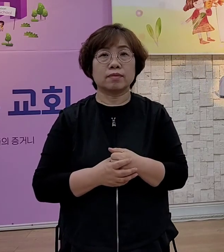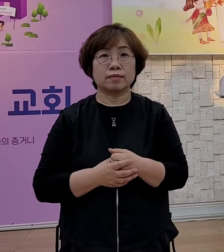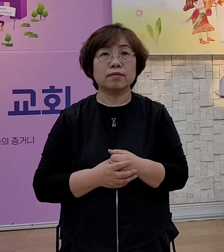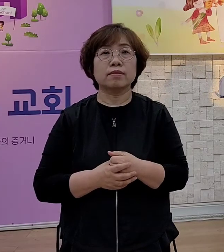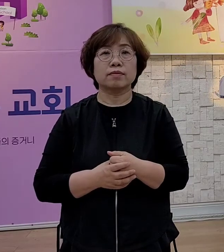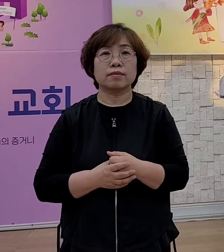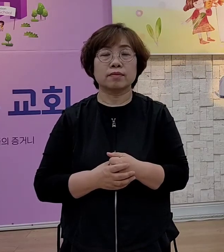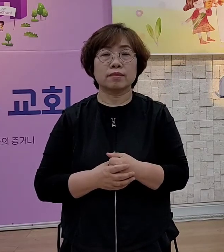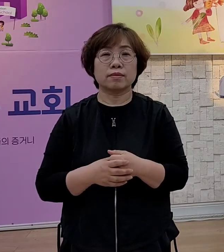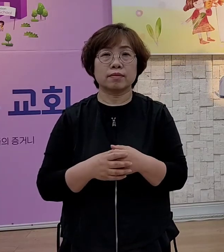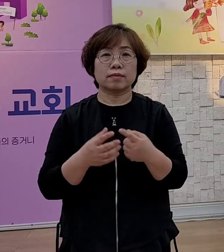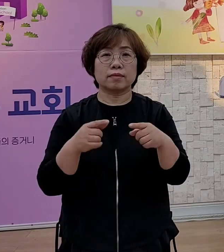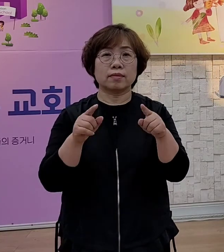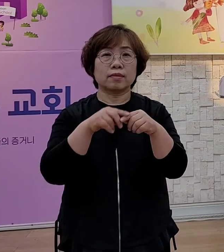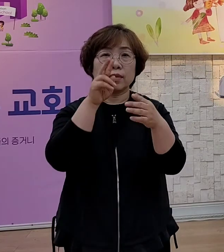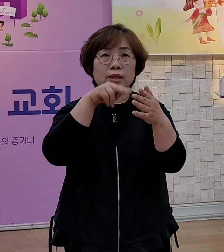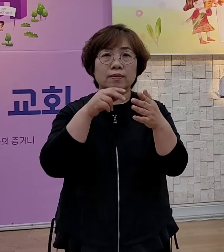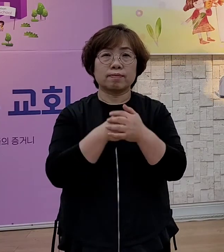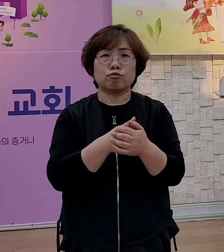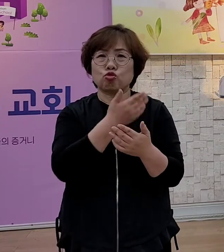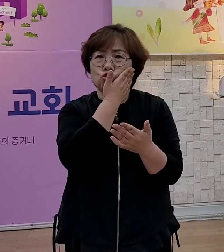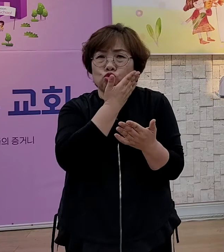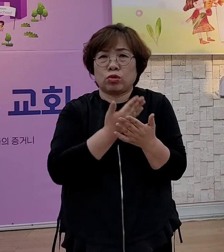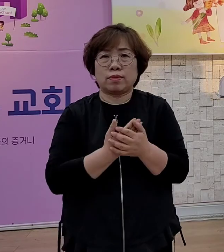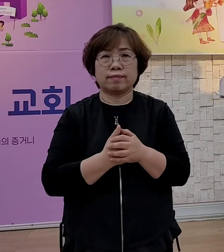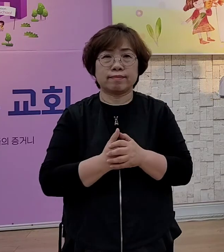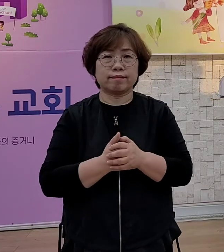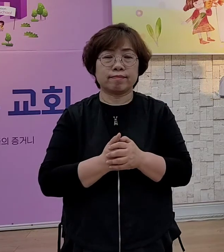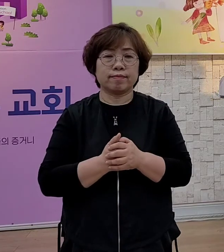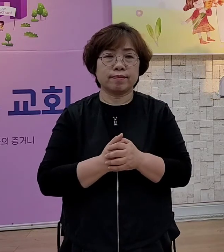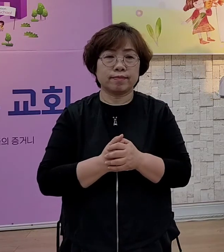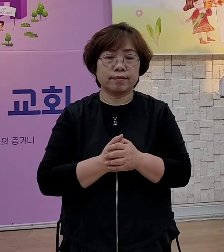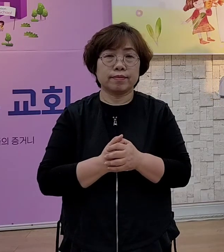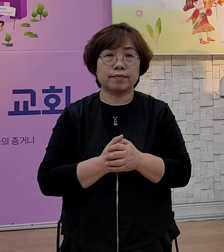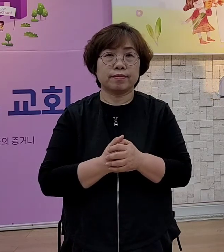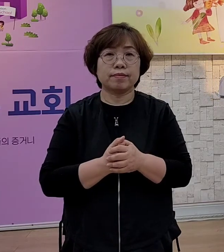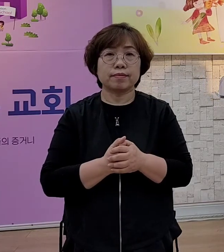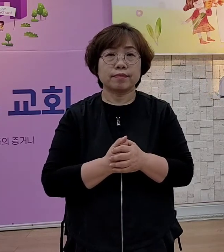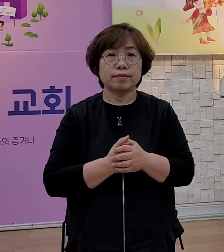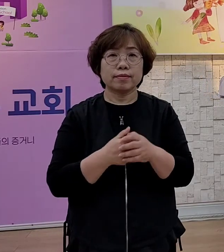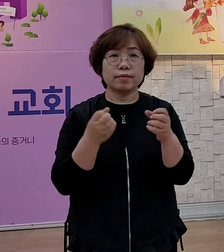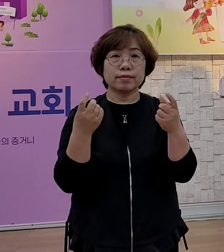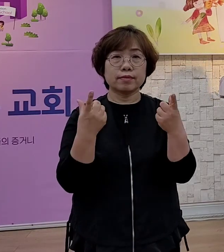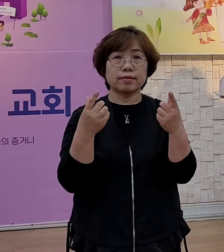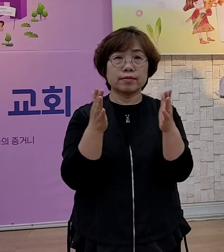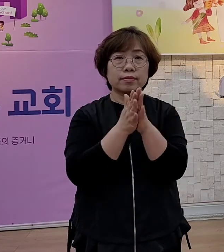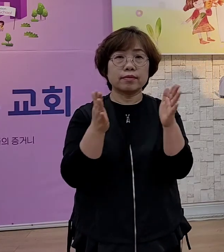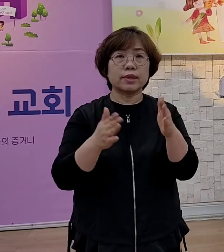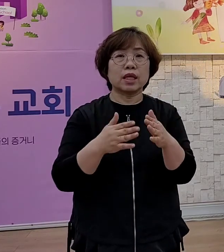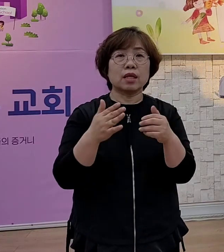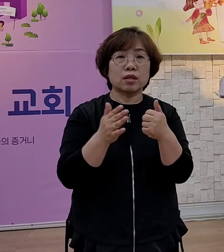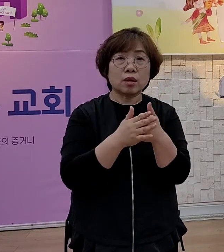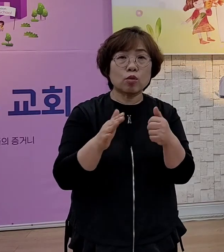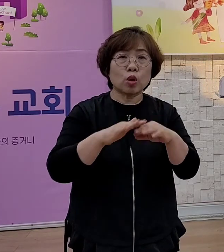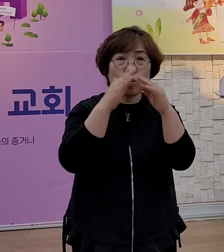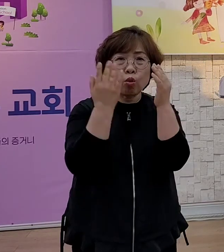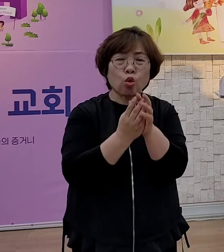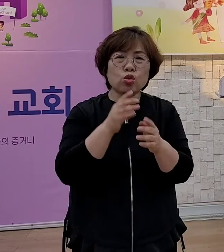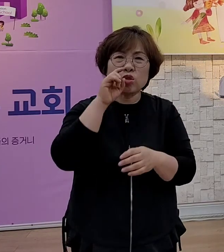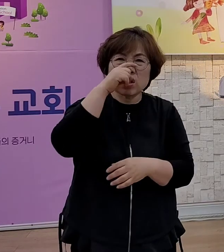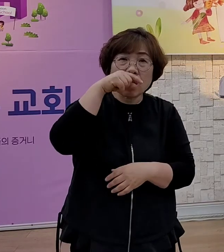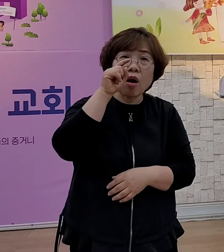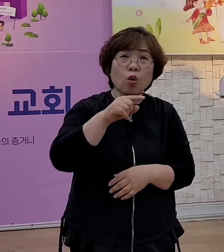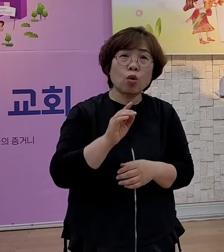찾아보세요. 우리 다 같이 하면 이 중요한 말씀 받을 때 이 말씀을 그래서 덧붙이고 있어요. 우리 다 같이 읽습니다. 시작.